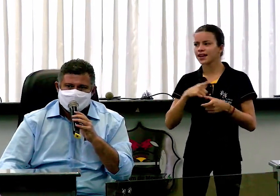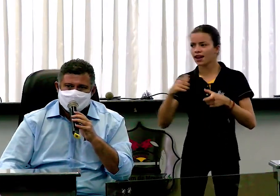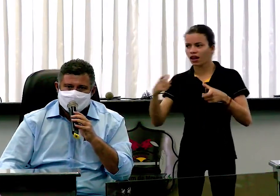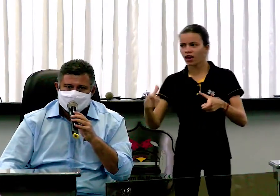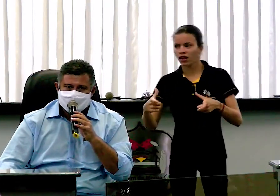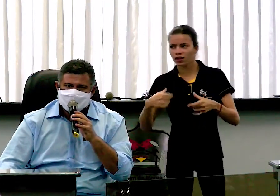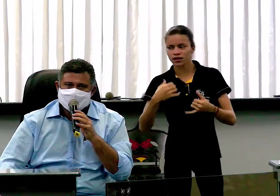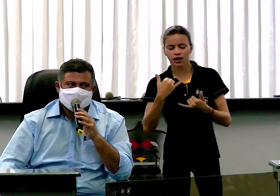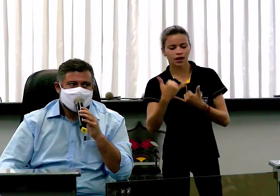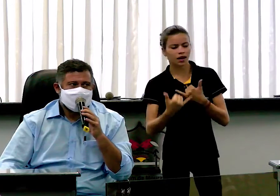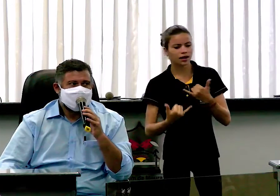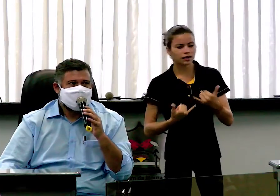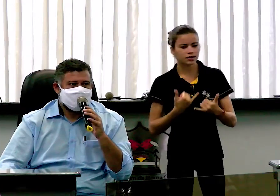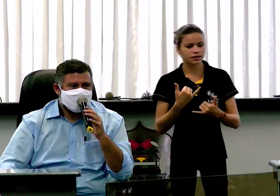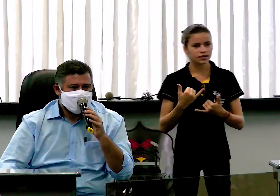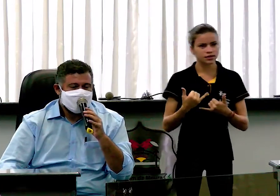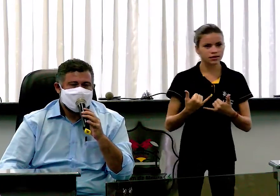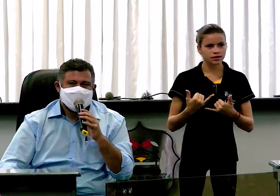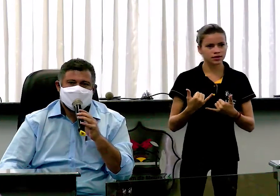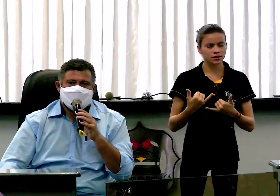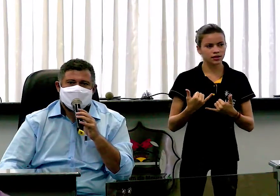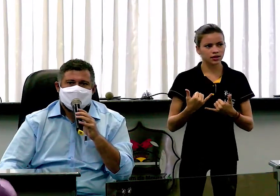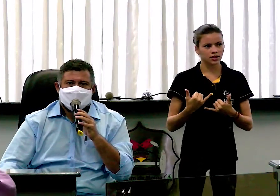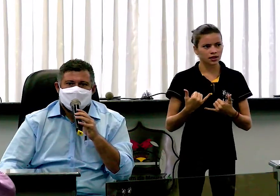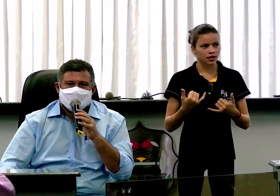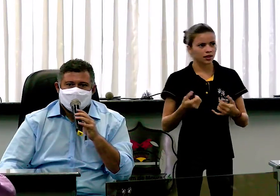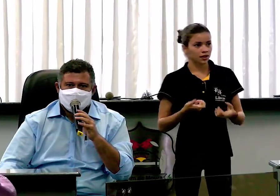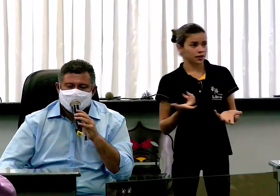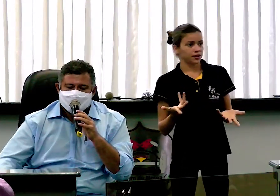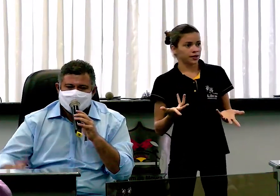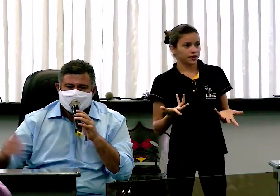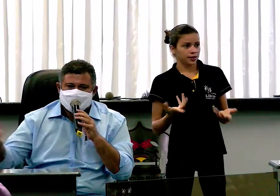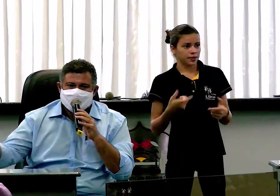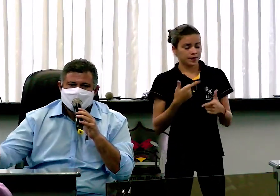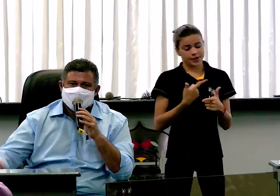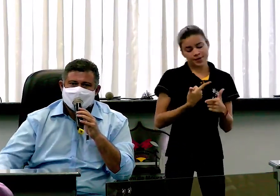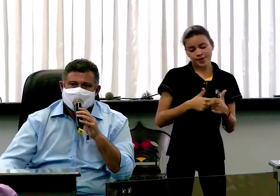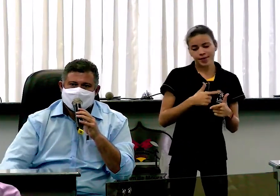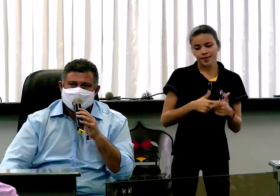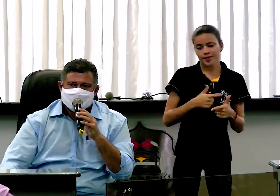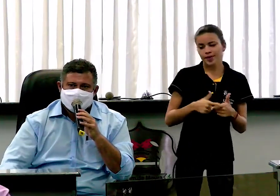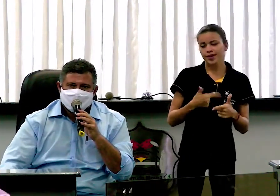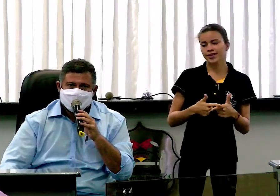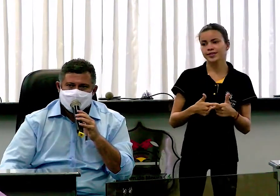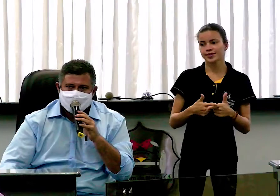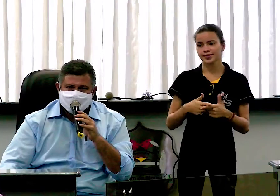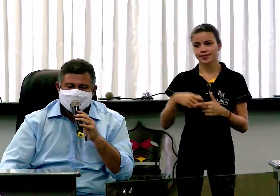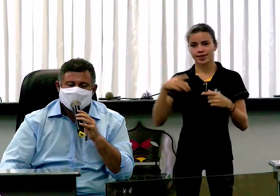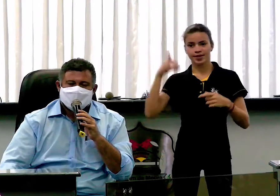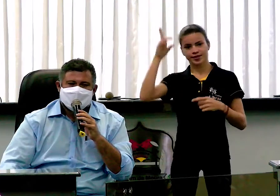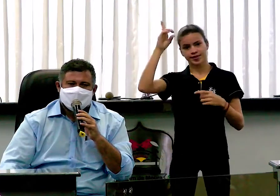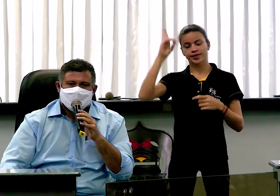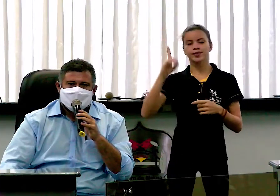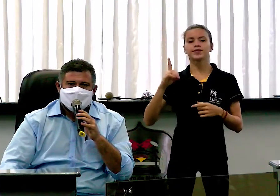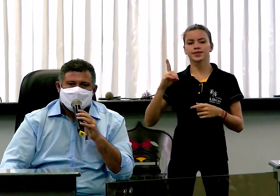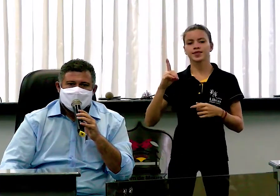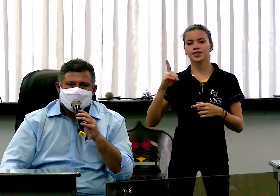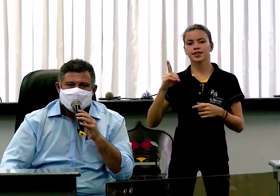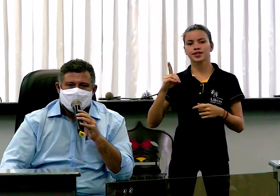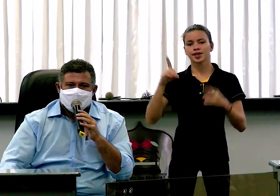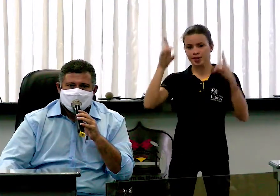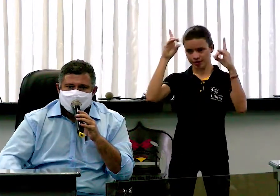estamos correndo atrás para sanar essas deficiências equipamentos que desde o ano passado estavam parados